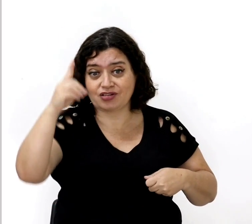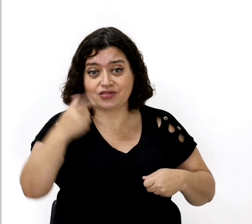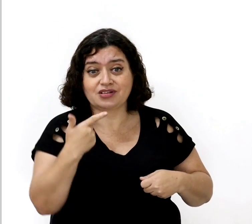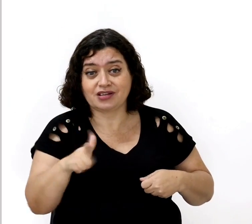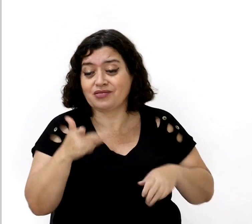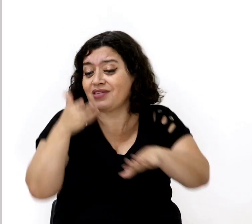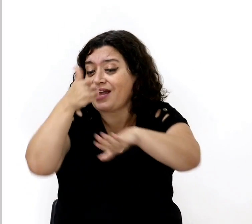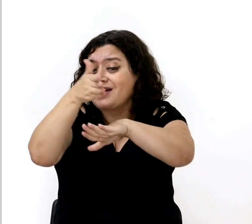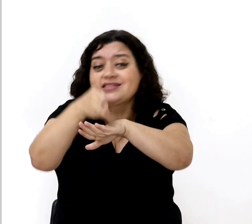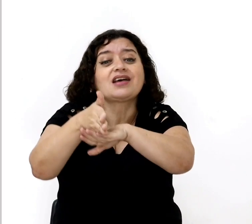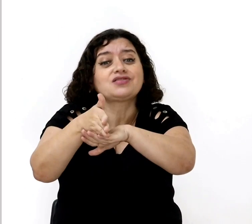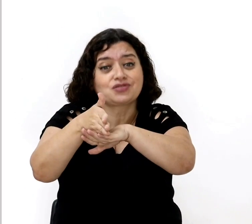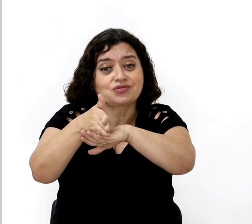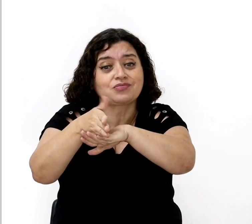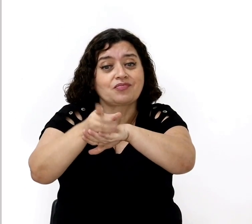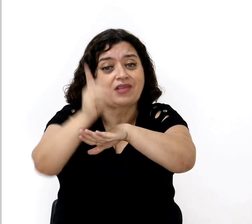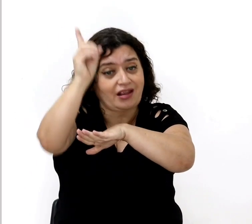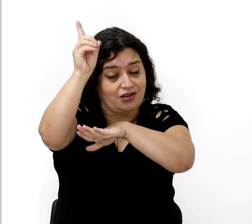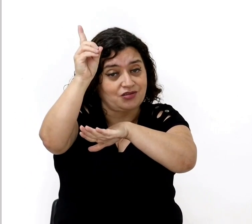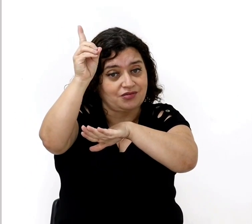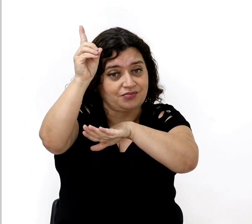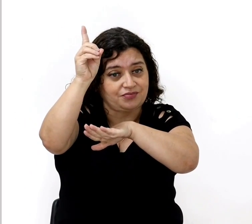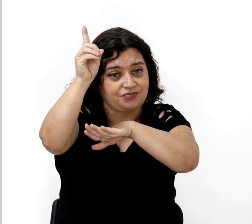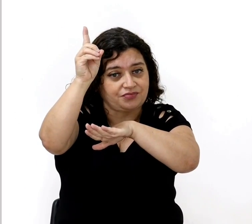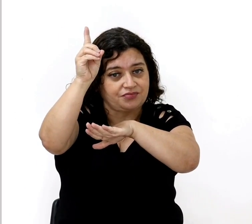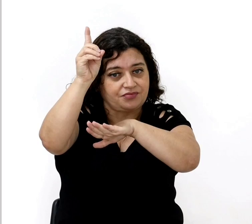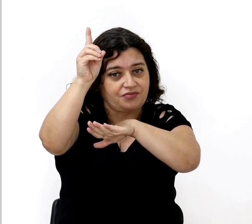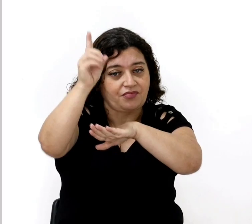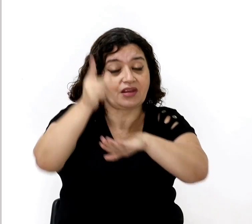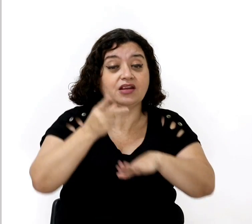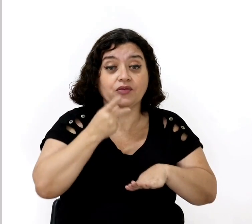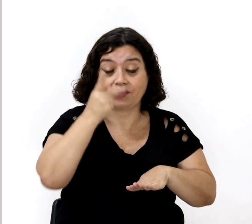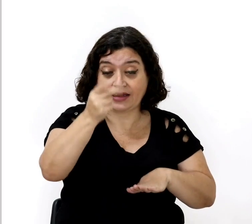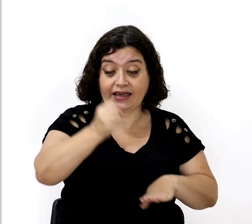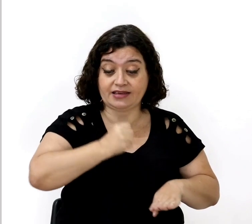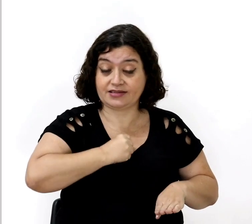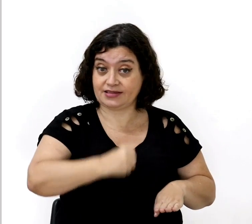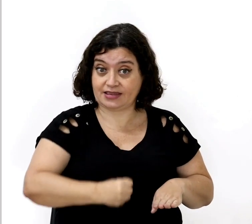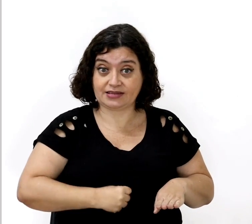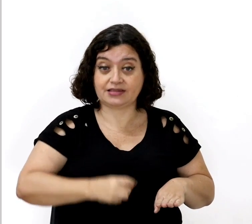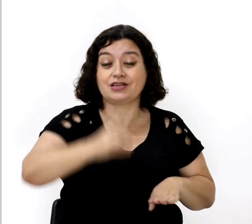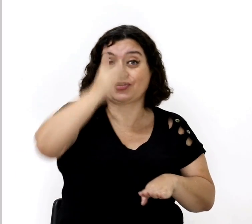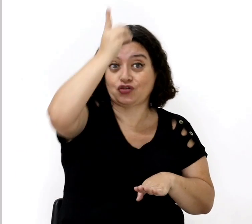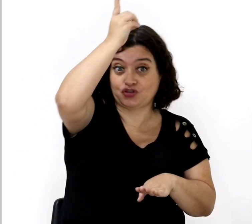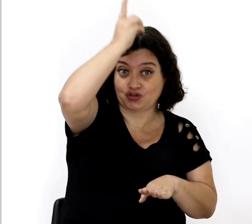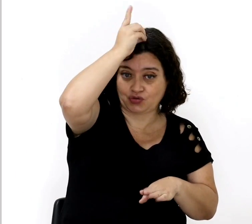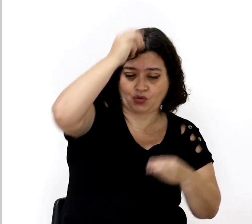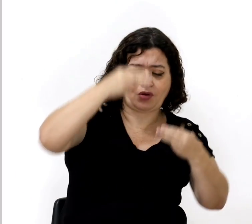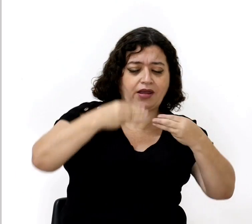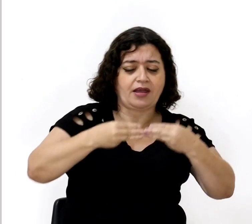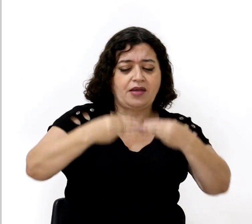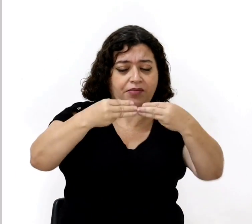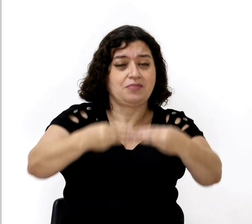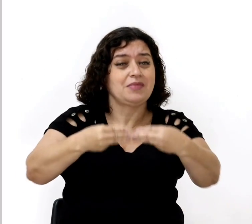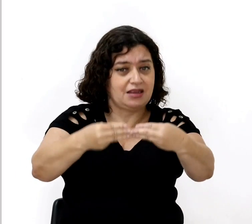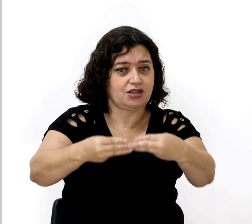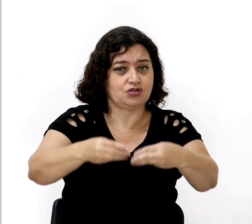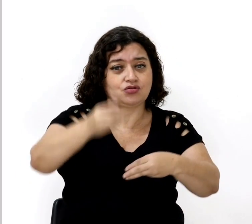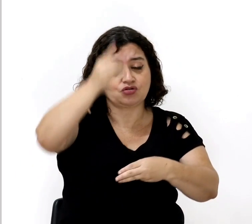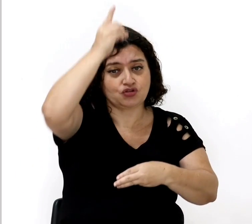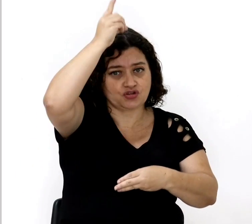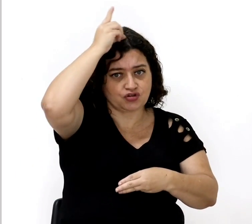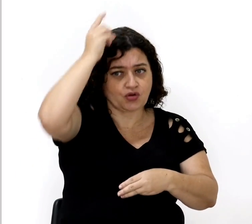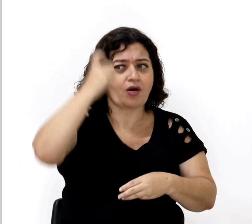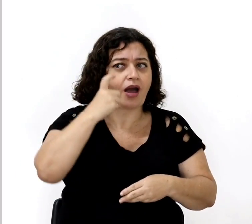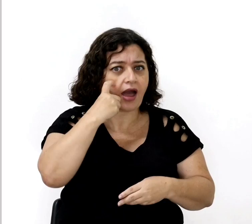não tem ainda acesso a Ele. E aí, falar de sacerdócio num contexto de dom, falar de ministros no contexto de dom